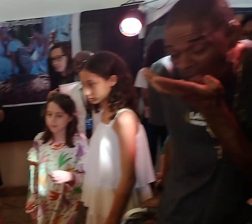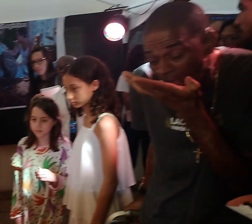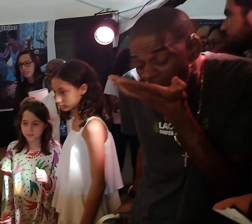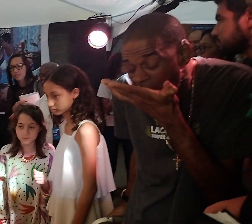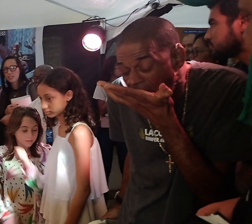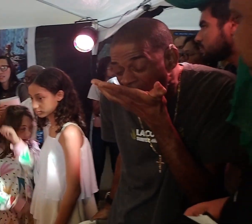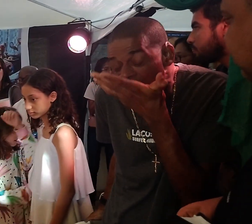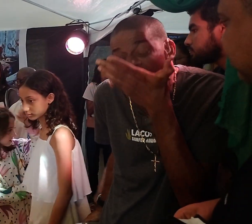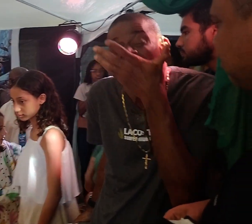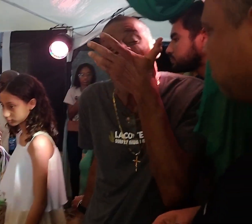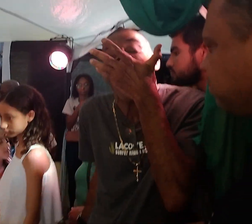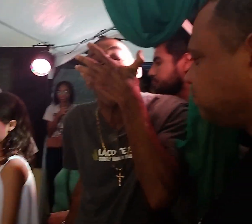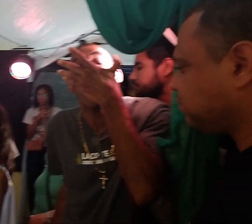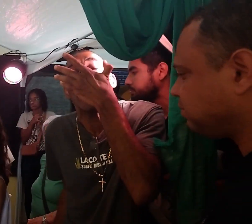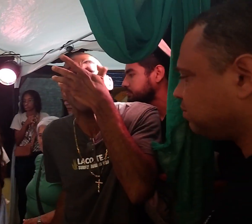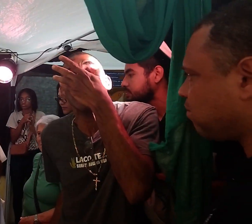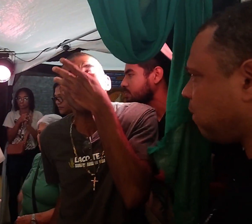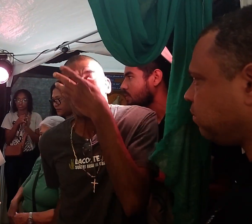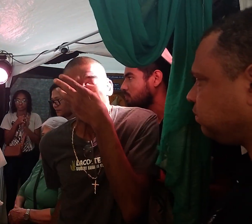que está sendo dito.